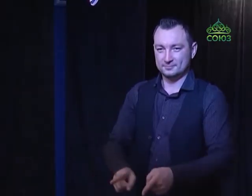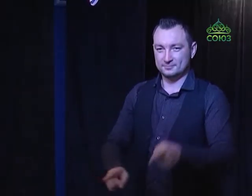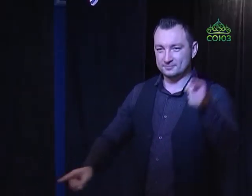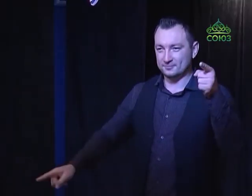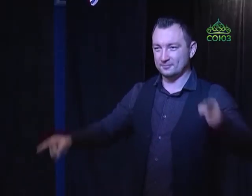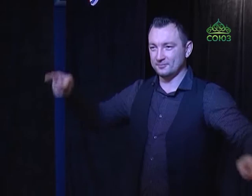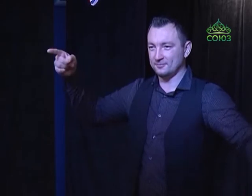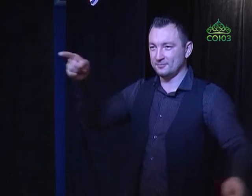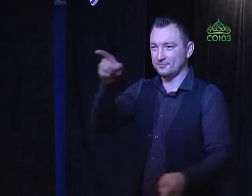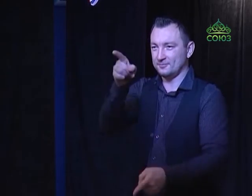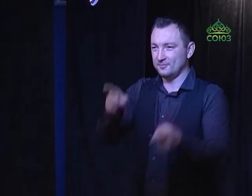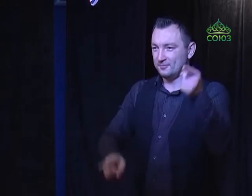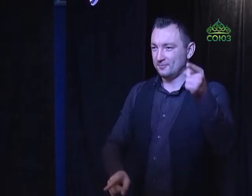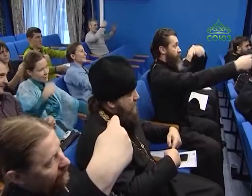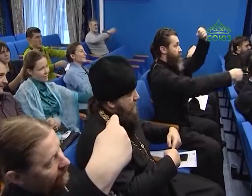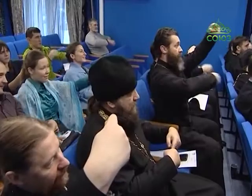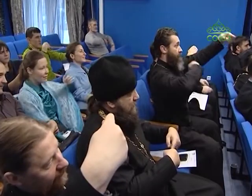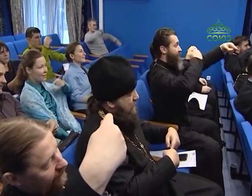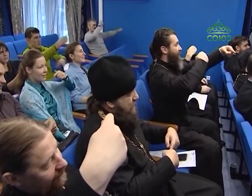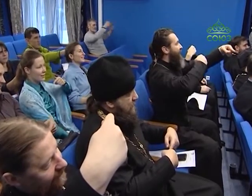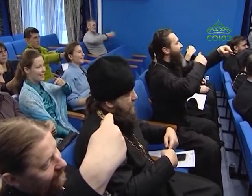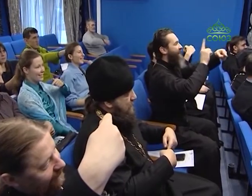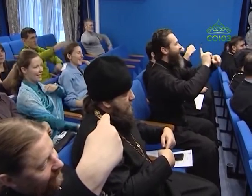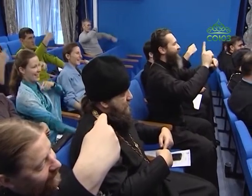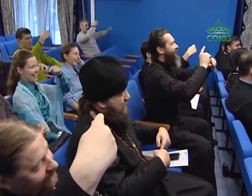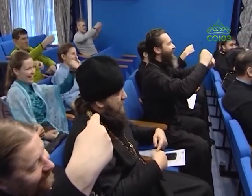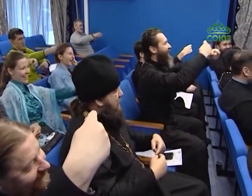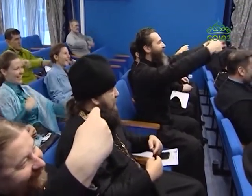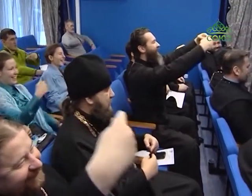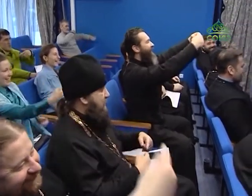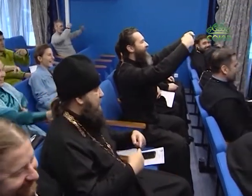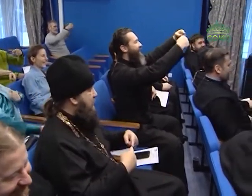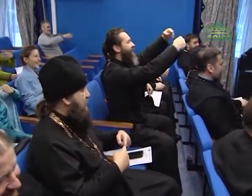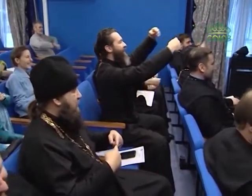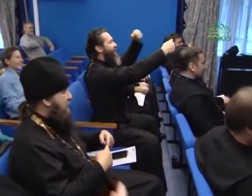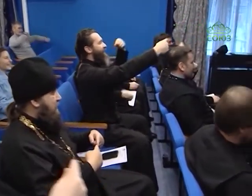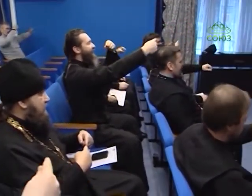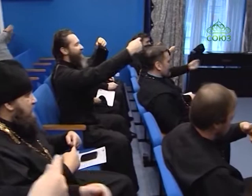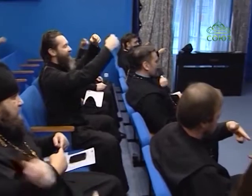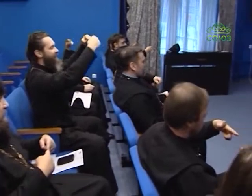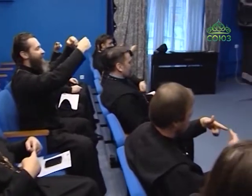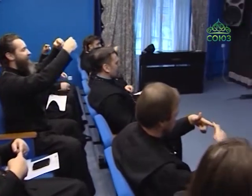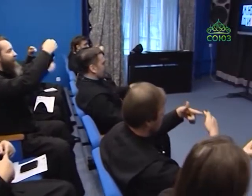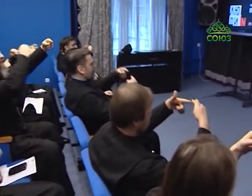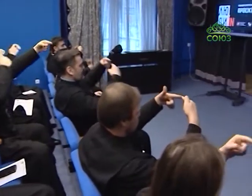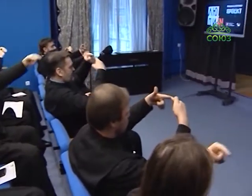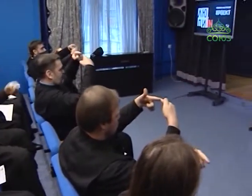представители силовых структур эта группа священнослужители 25 представителей церкви из разных регионов россии